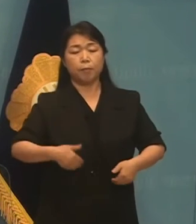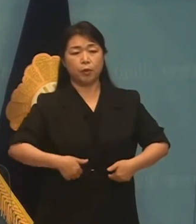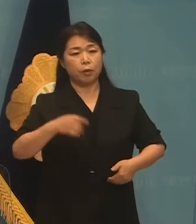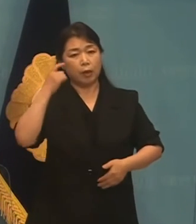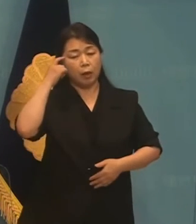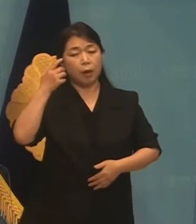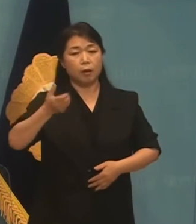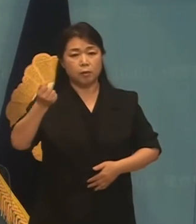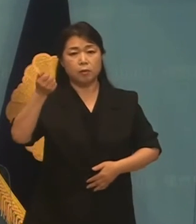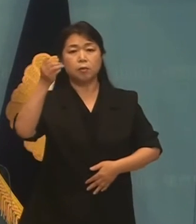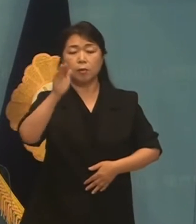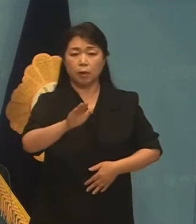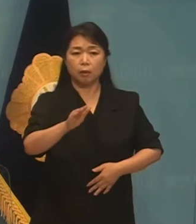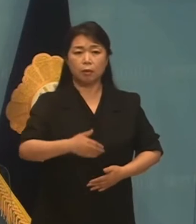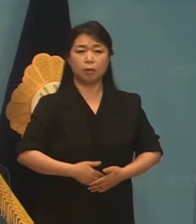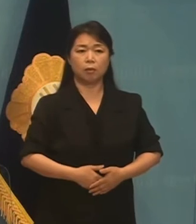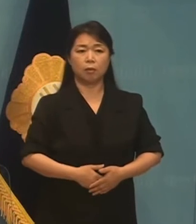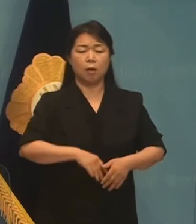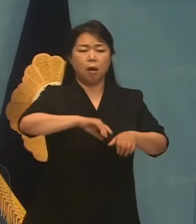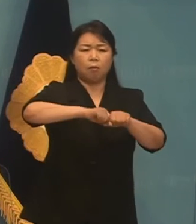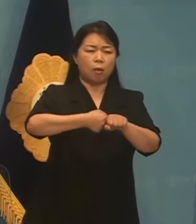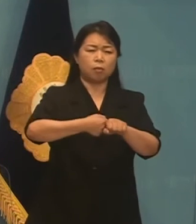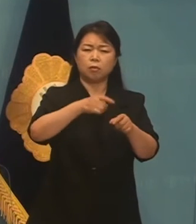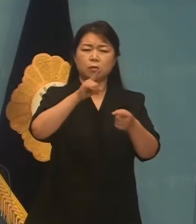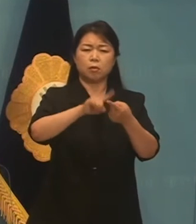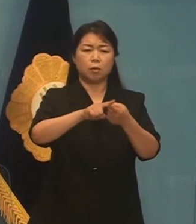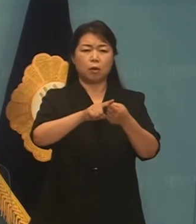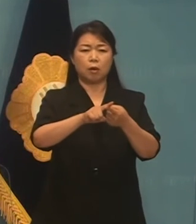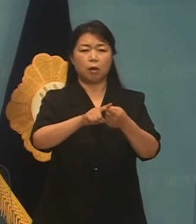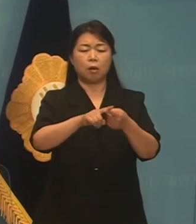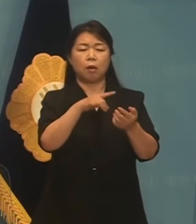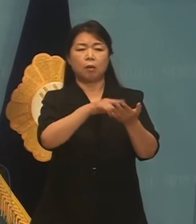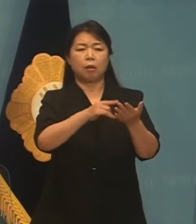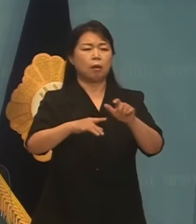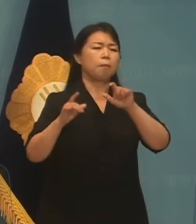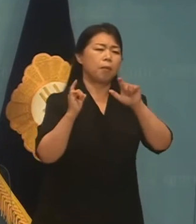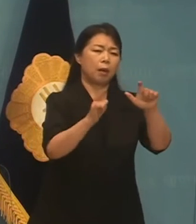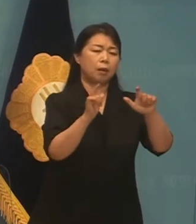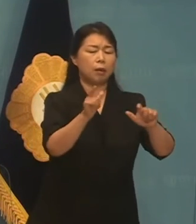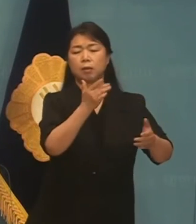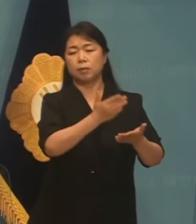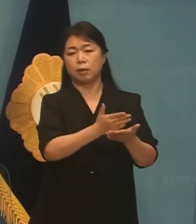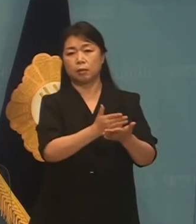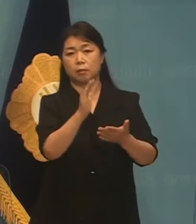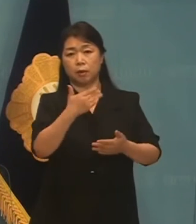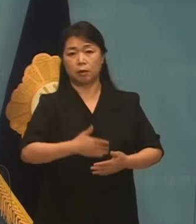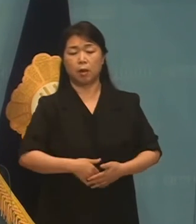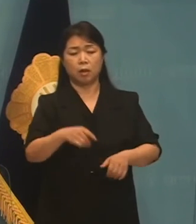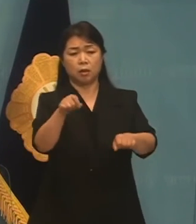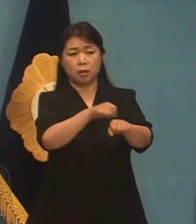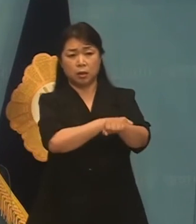생각합니다. 그러나 징벌적 과세는 지양해야 합니다. 특히